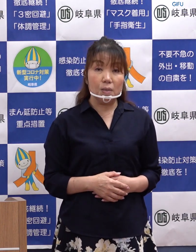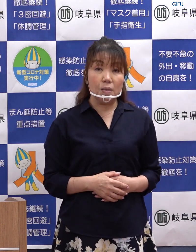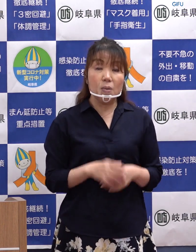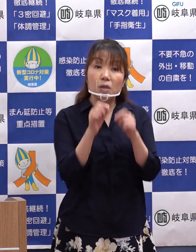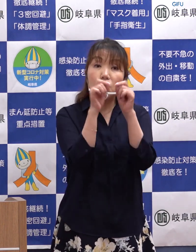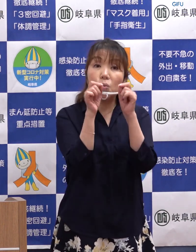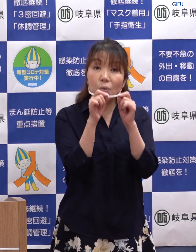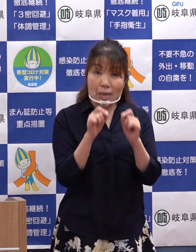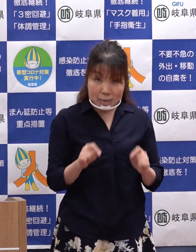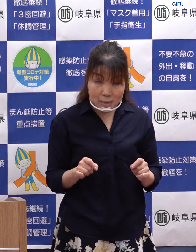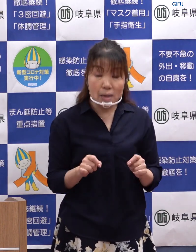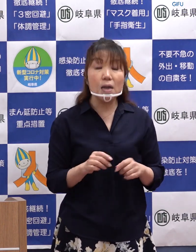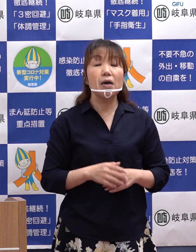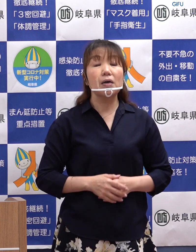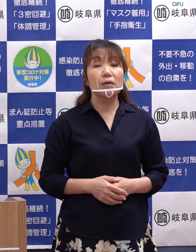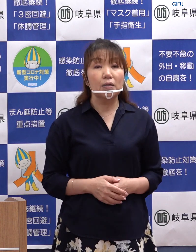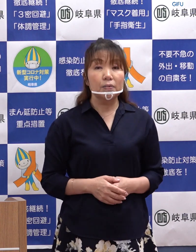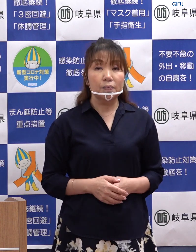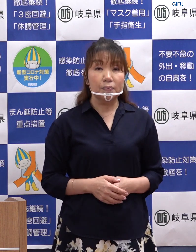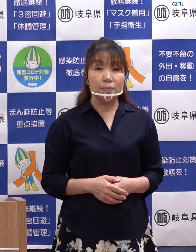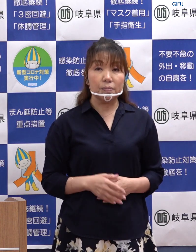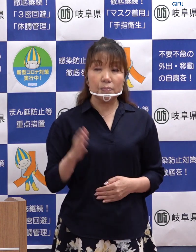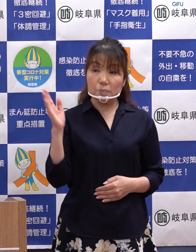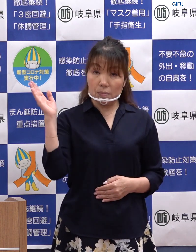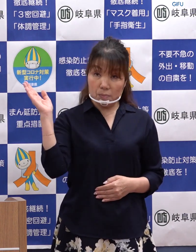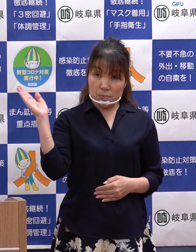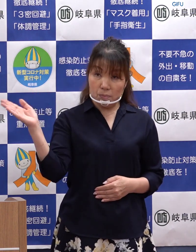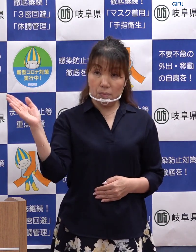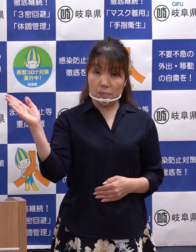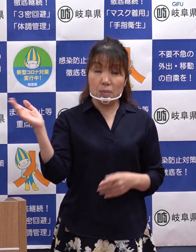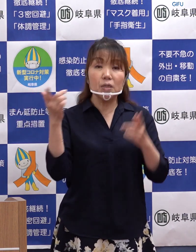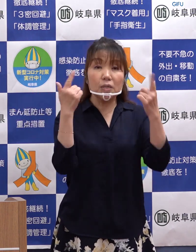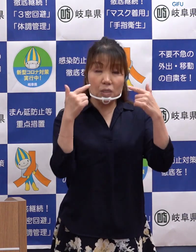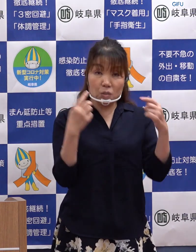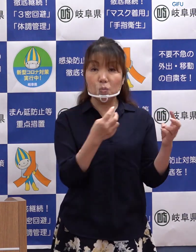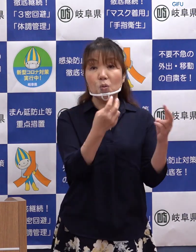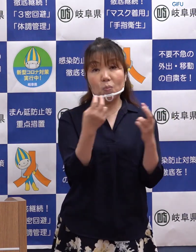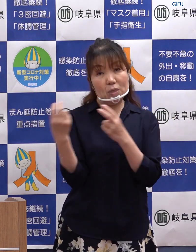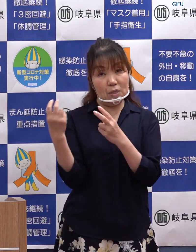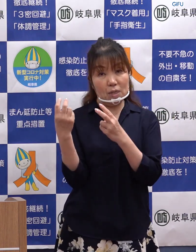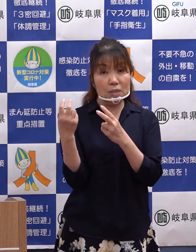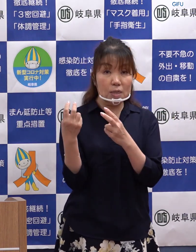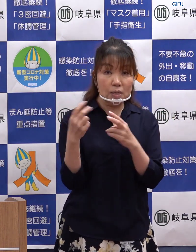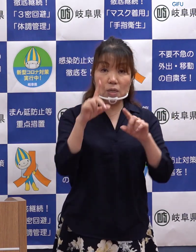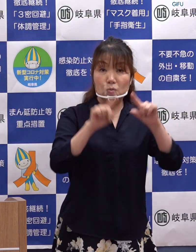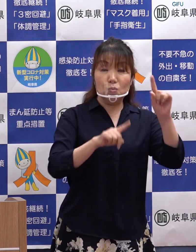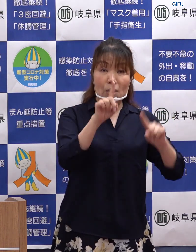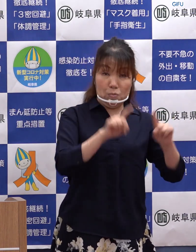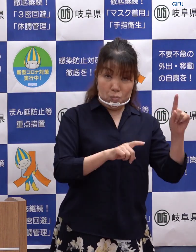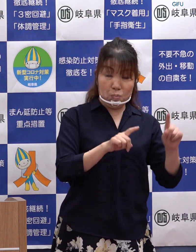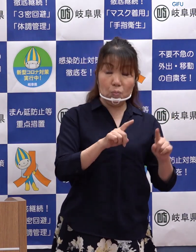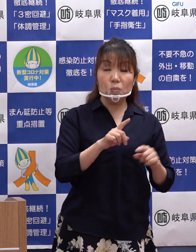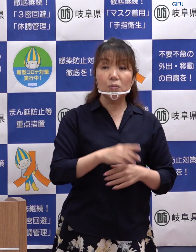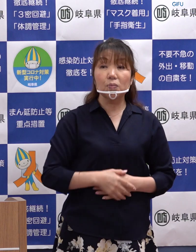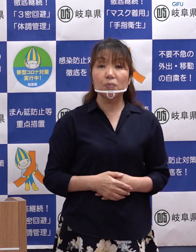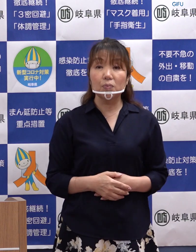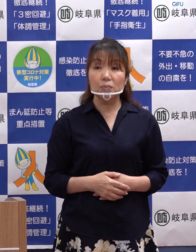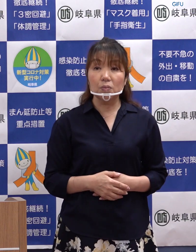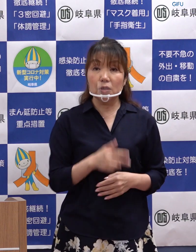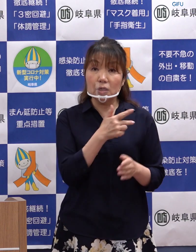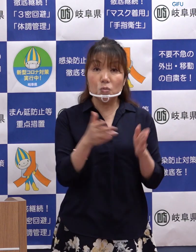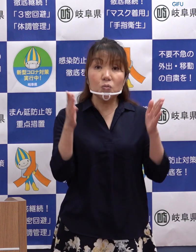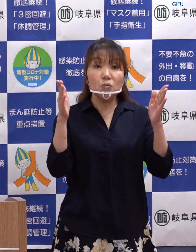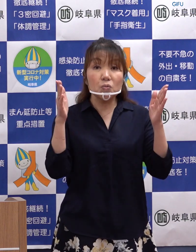結果としてこのいつも見ていただいているグラフなんですが、1週